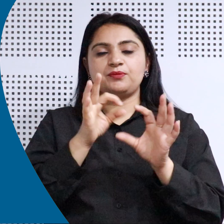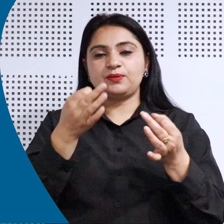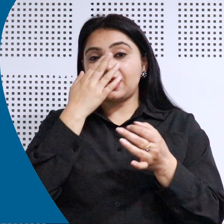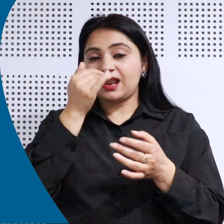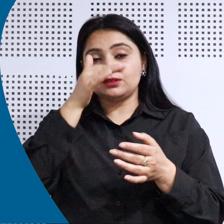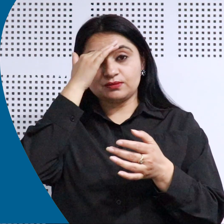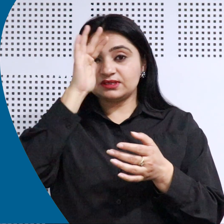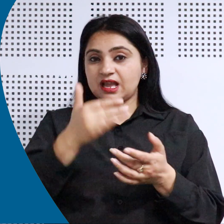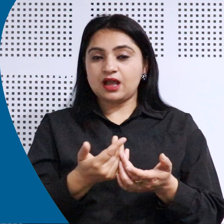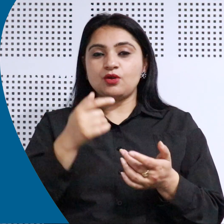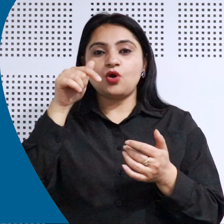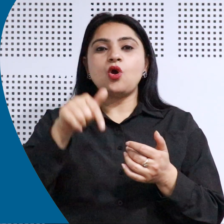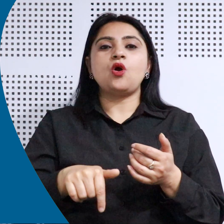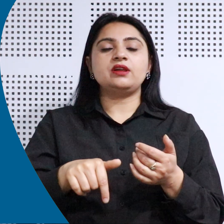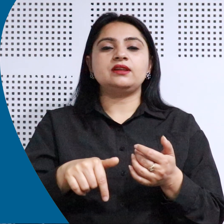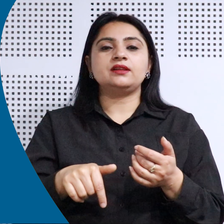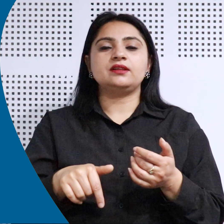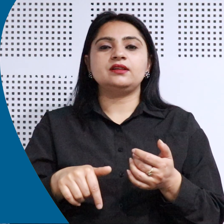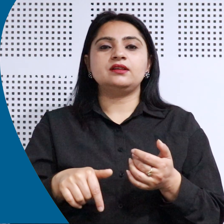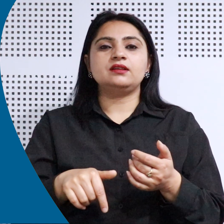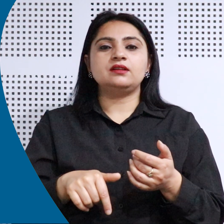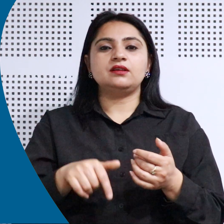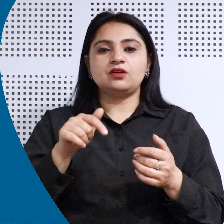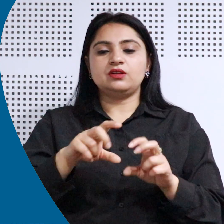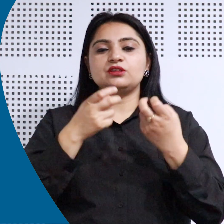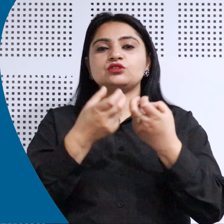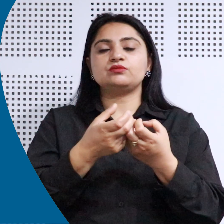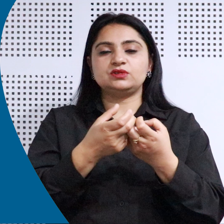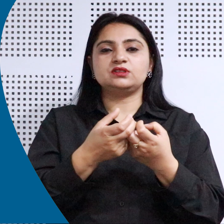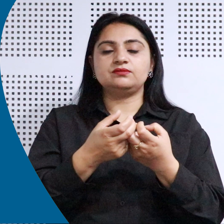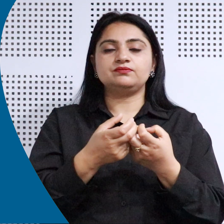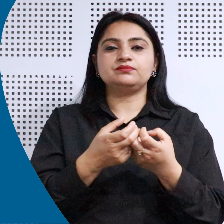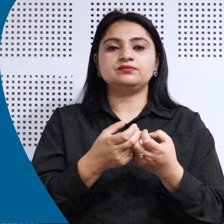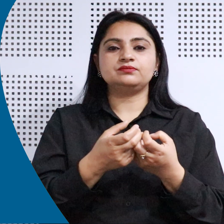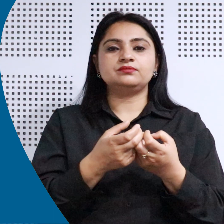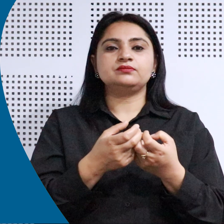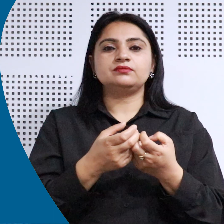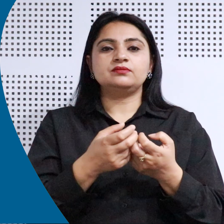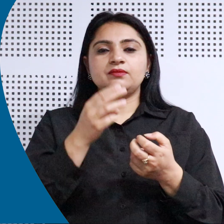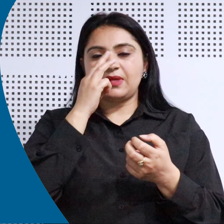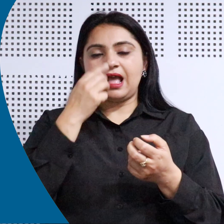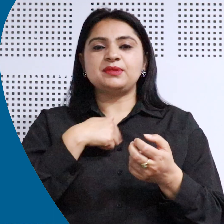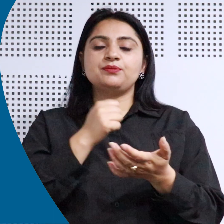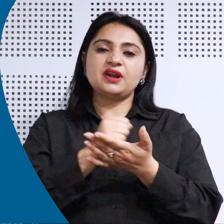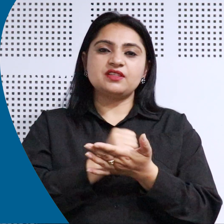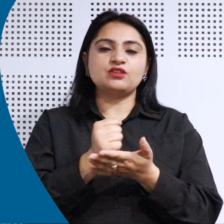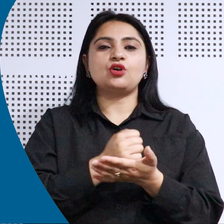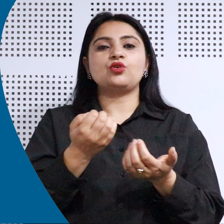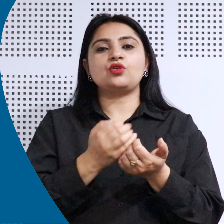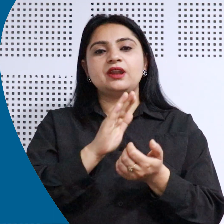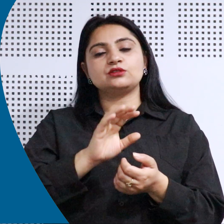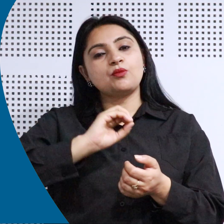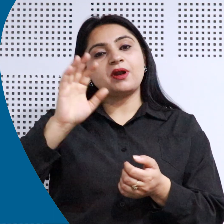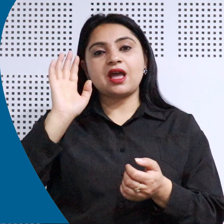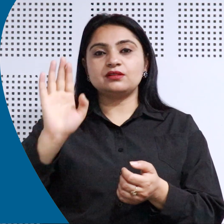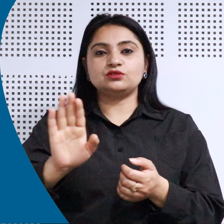समस्या आयो। नभए यही संसदको अधिवेशनमा टेबल गर्ने इच्छा थियो। त्यही पनि हामीले प्रयत्न गरिराखेका छौँ,